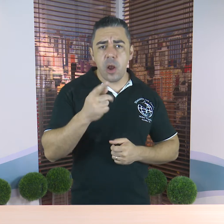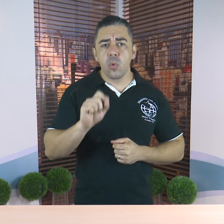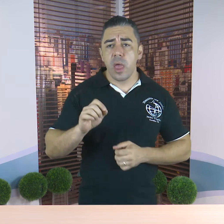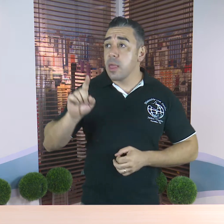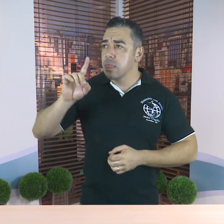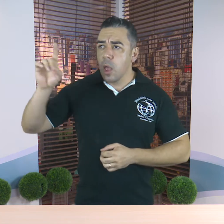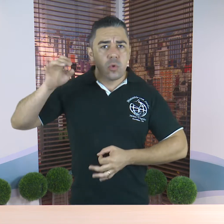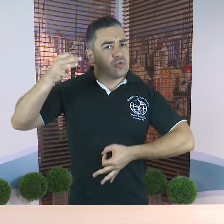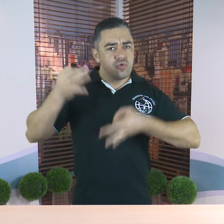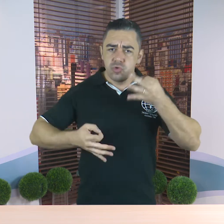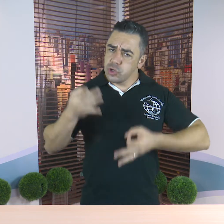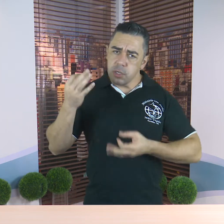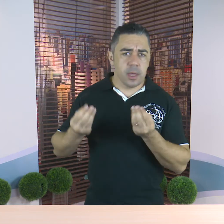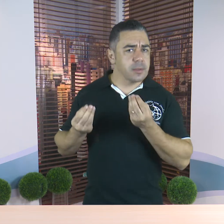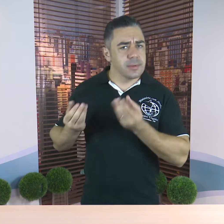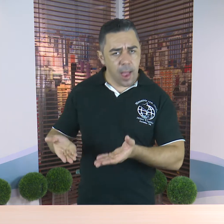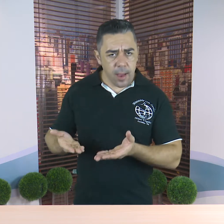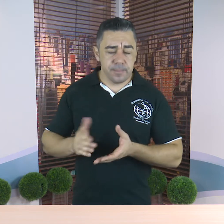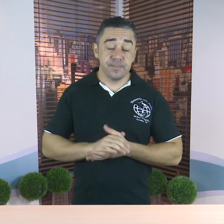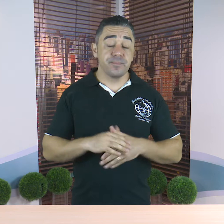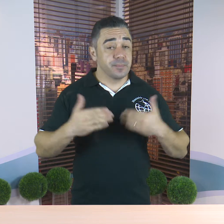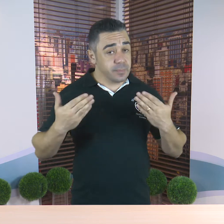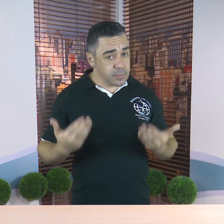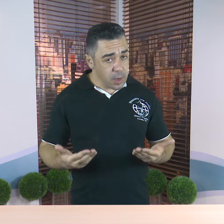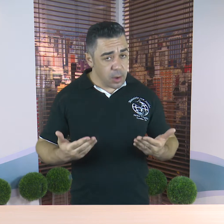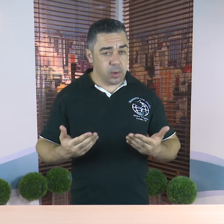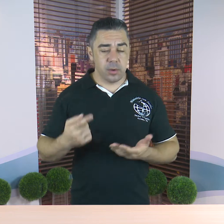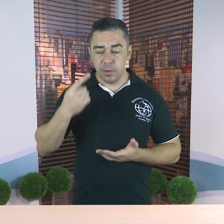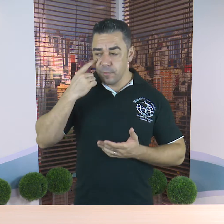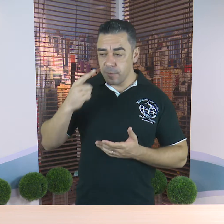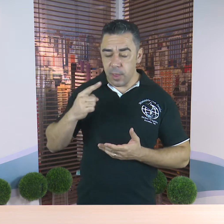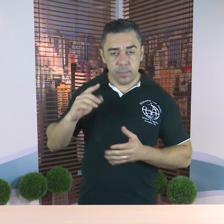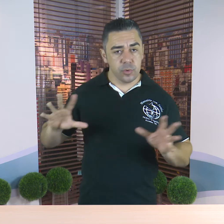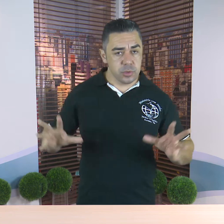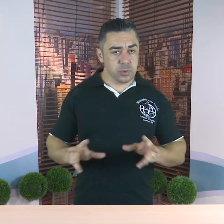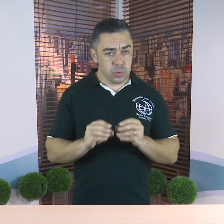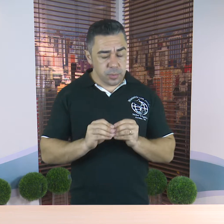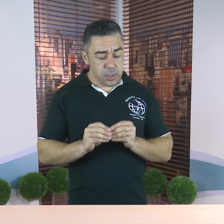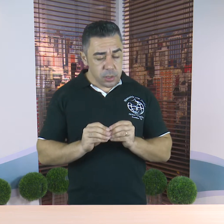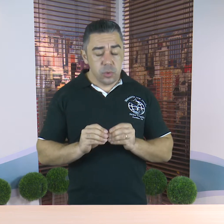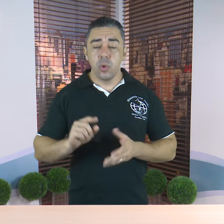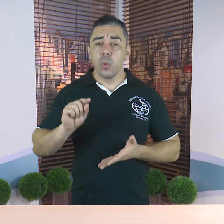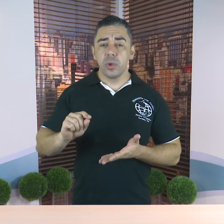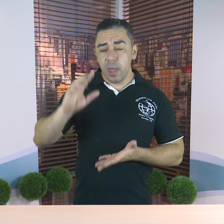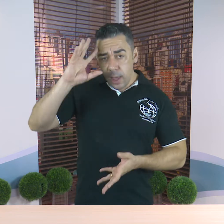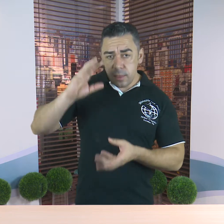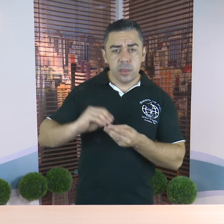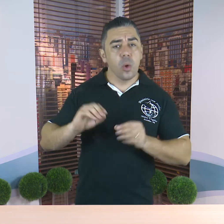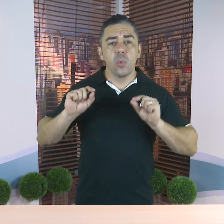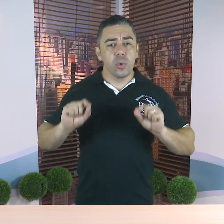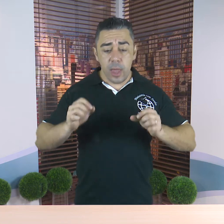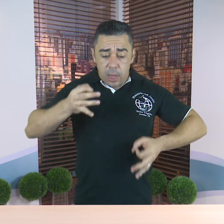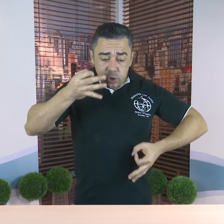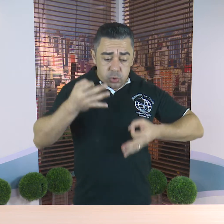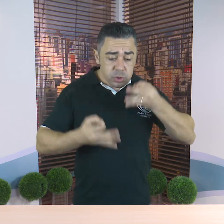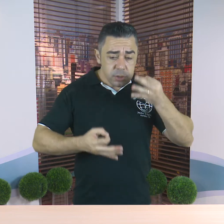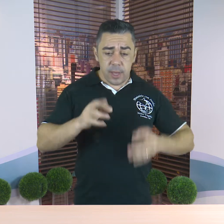justiça retributiva. Em apertada síntese, vamos entender o que é justiça